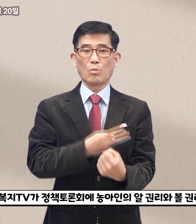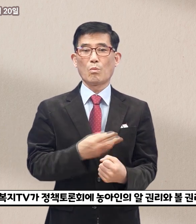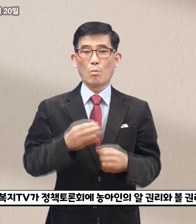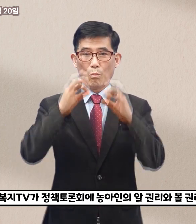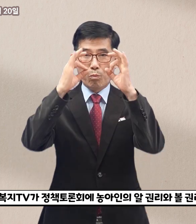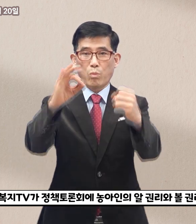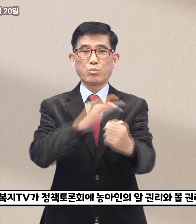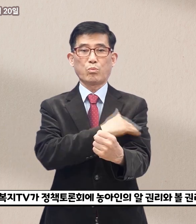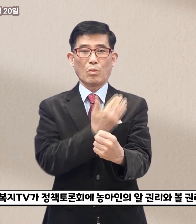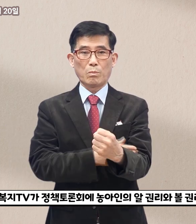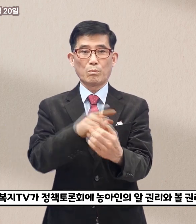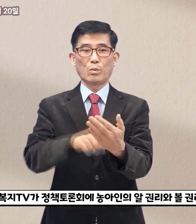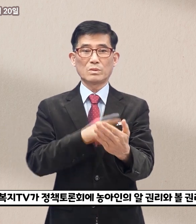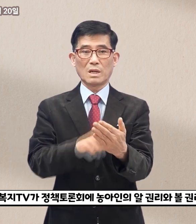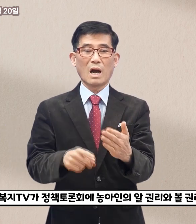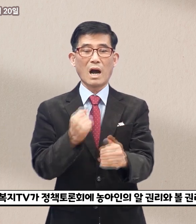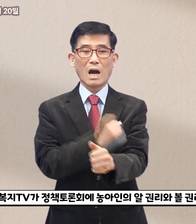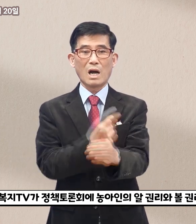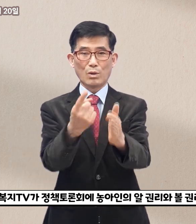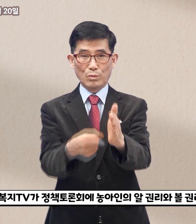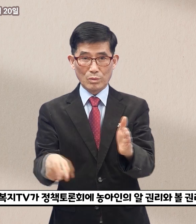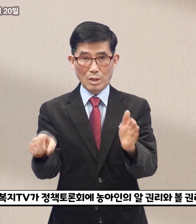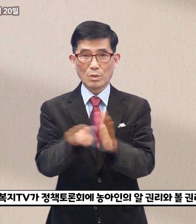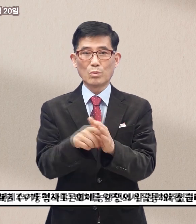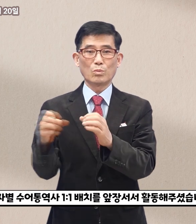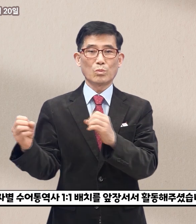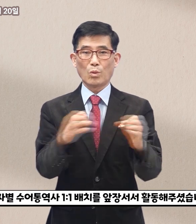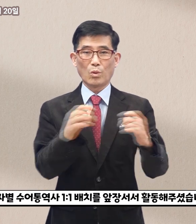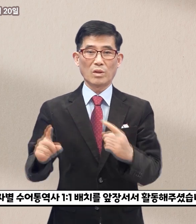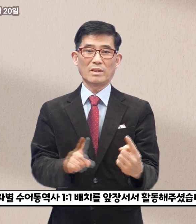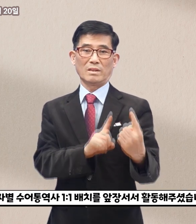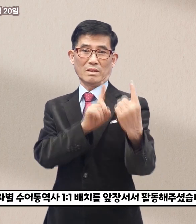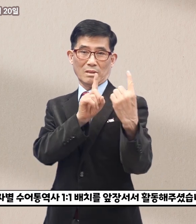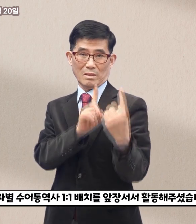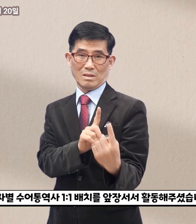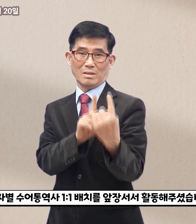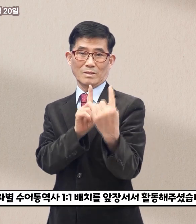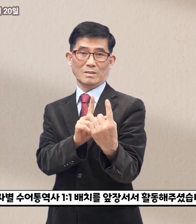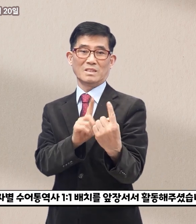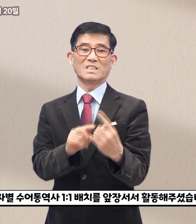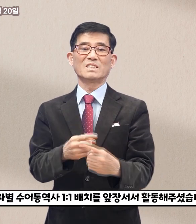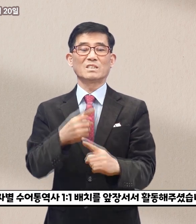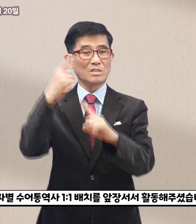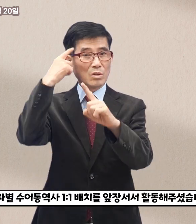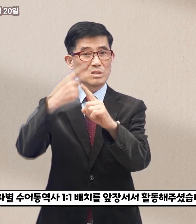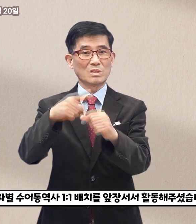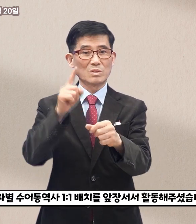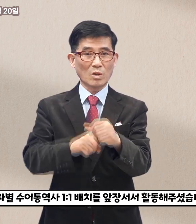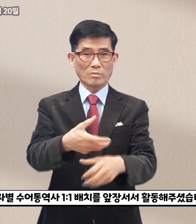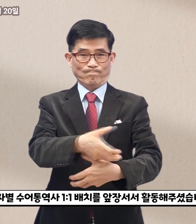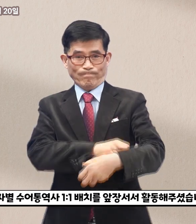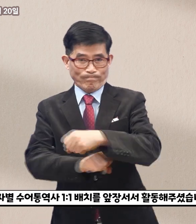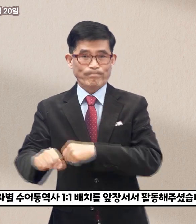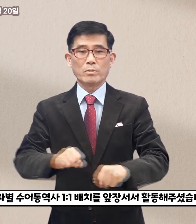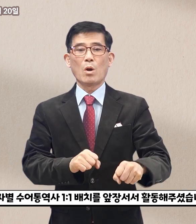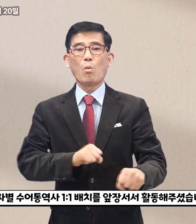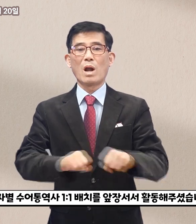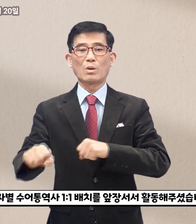볼권리를 보장하기 위해 토론자별 수어통역사 1대1 배치를 앞장서서 활동해